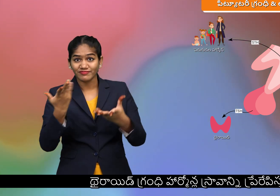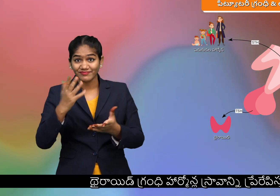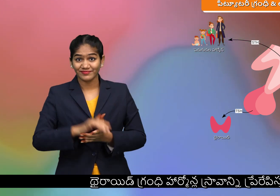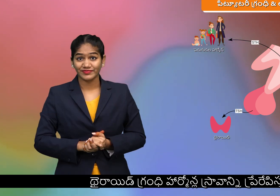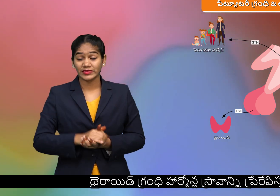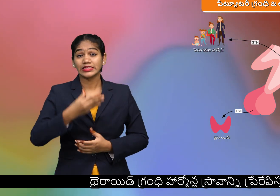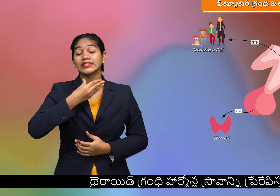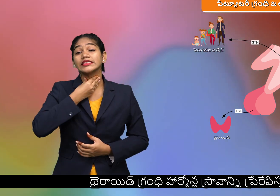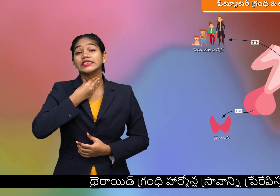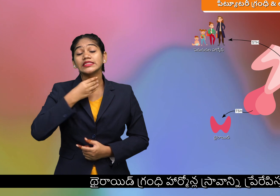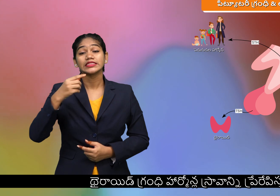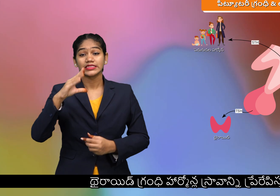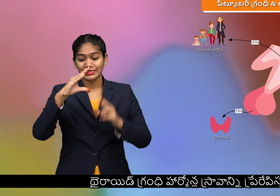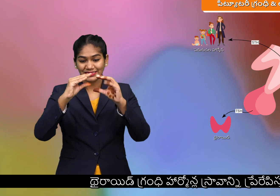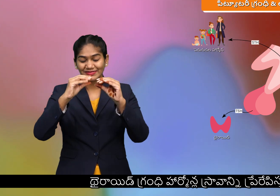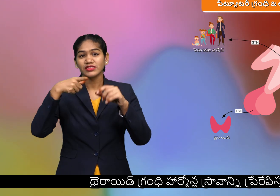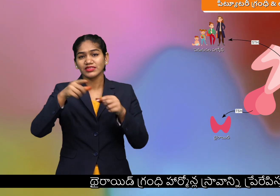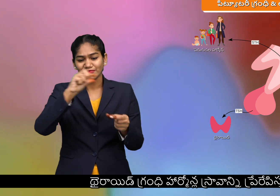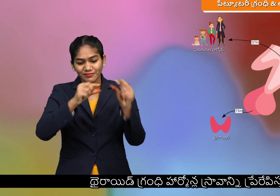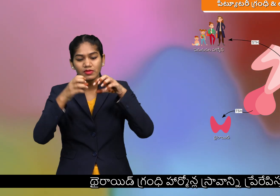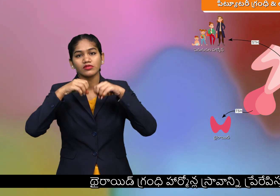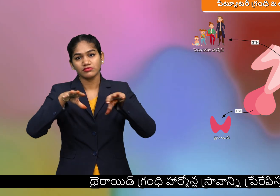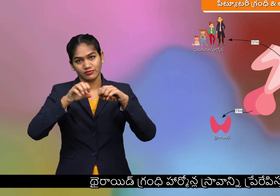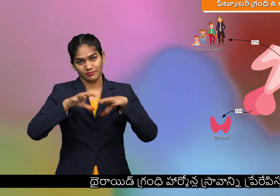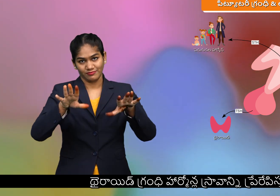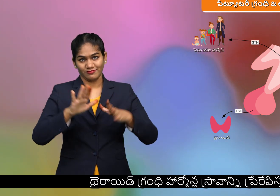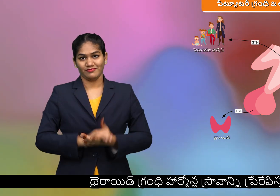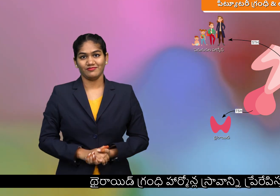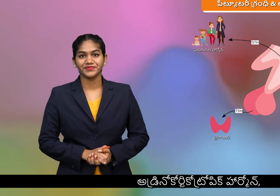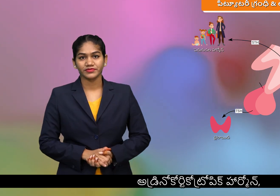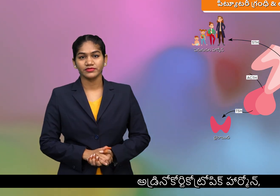థైరాయిడ్ గ్రంథి హార్మోన్ల స్రావాన్ని ప్రేరేపిస్తుంది.